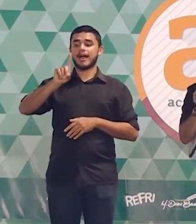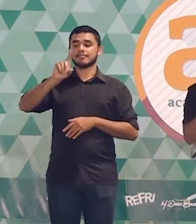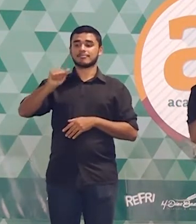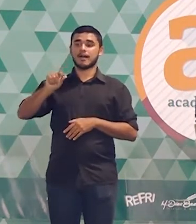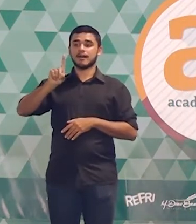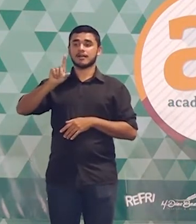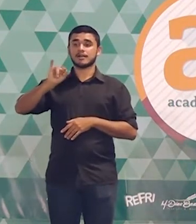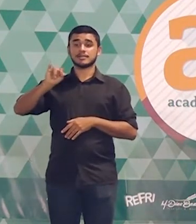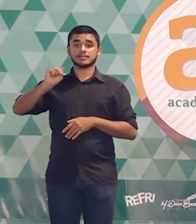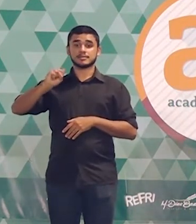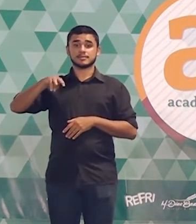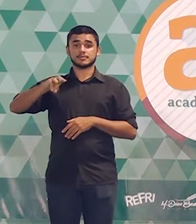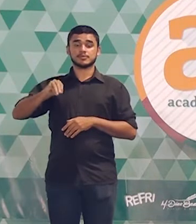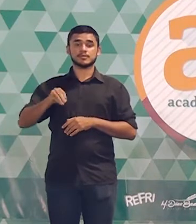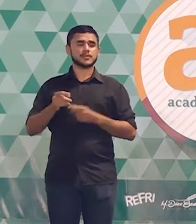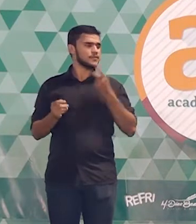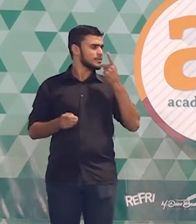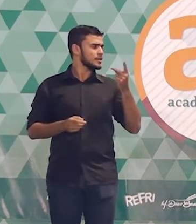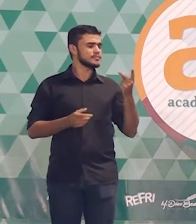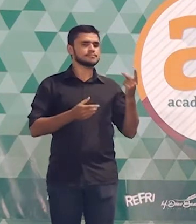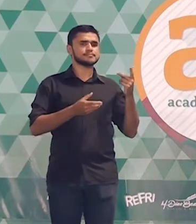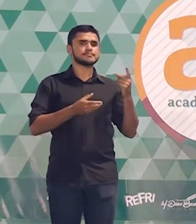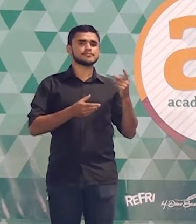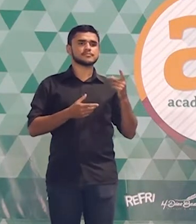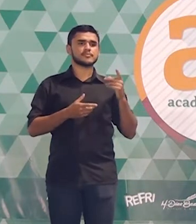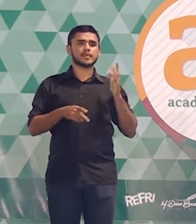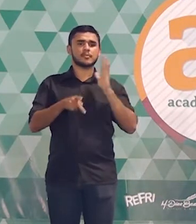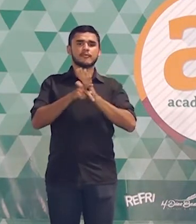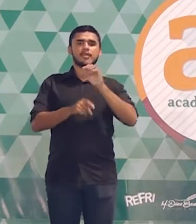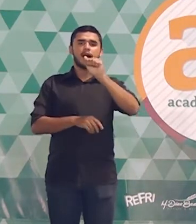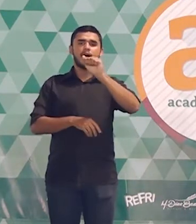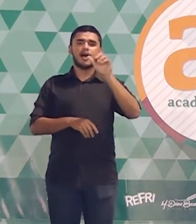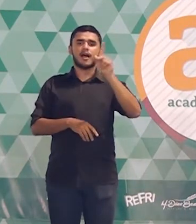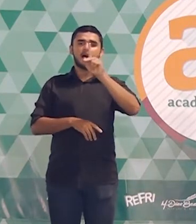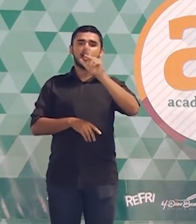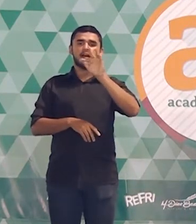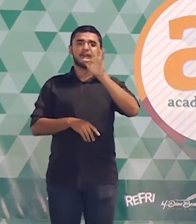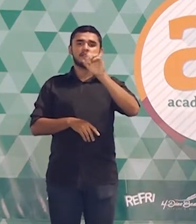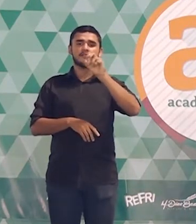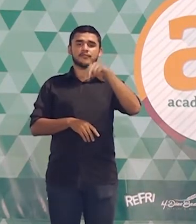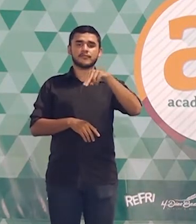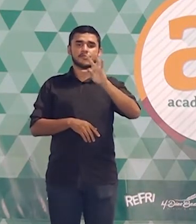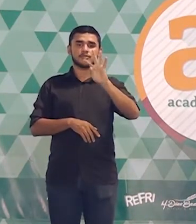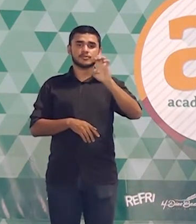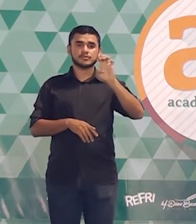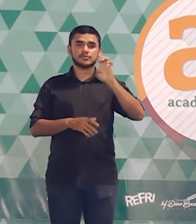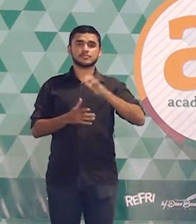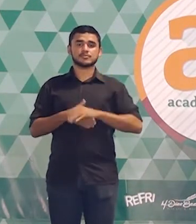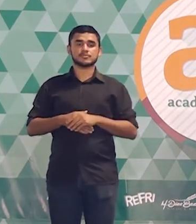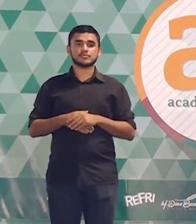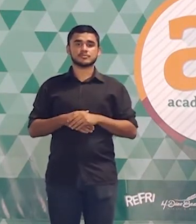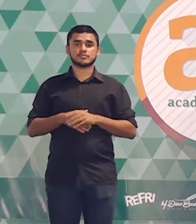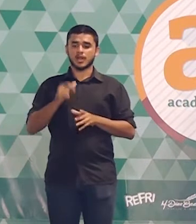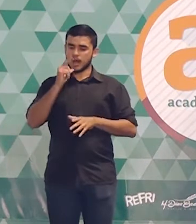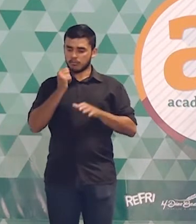Dadaísmo. É o autor da obra que eu citei agora há pouco, A Fonte, que é um urinol. Um